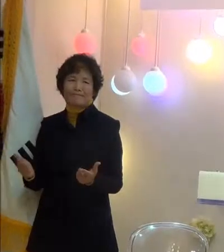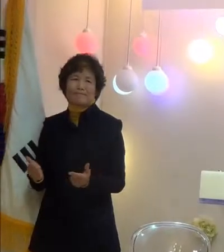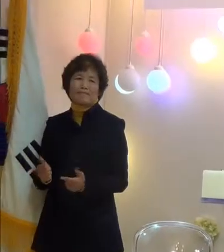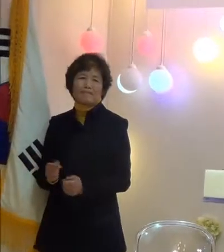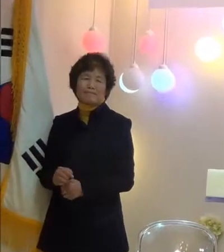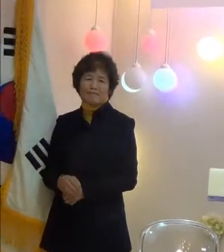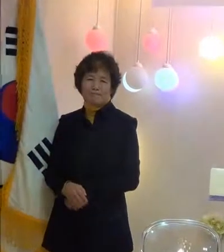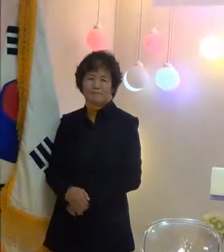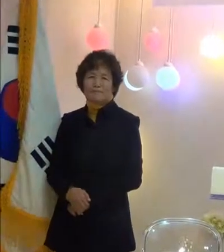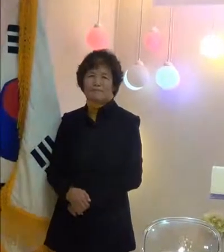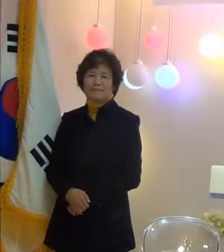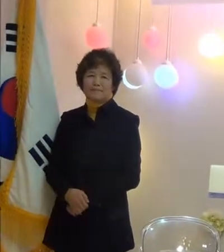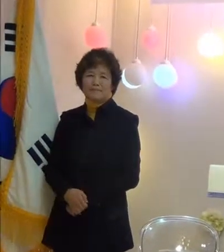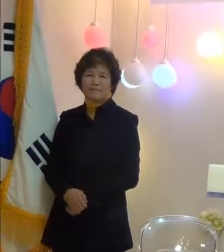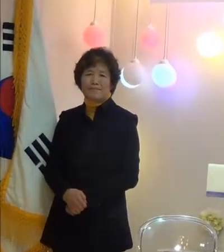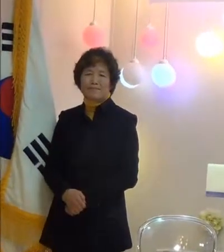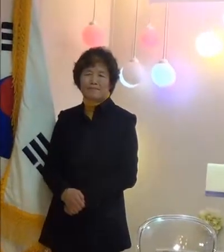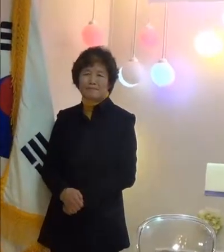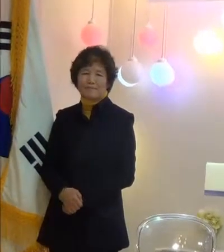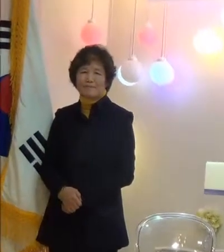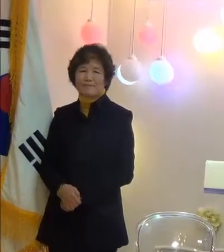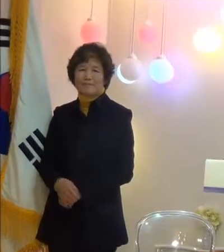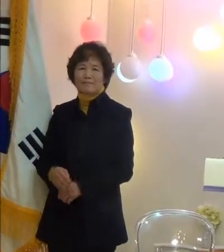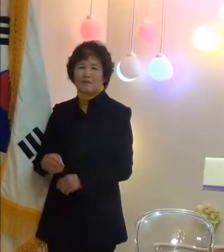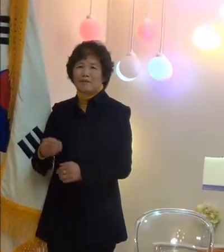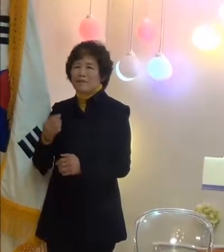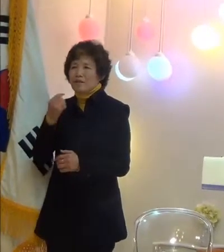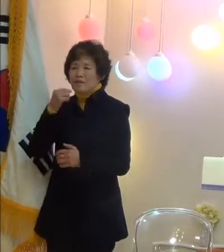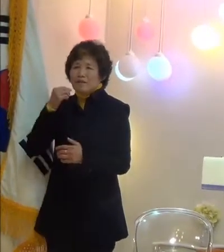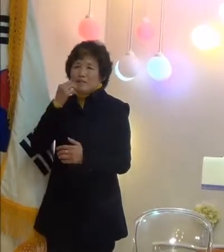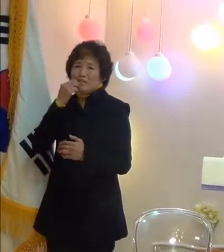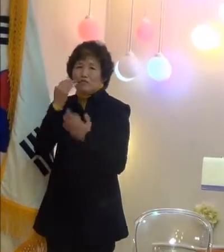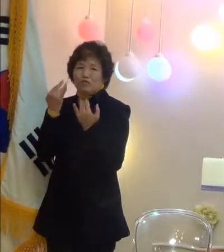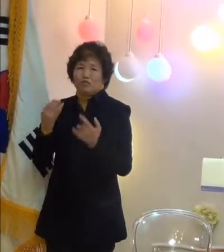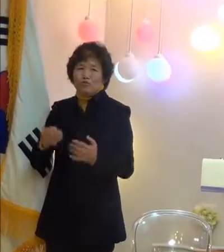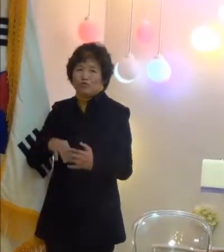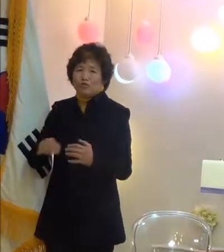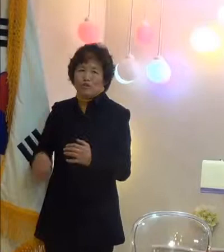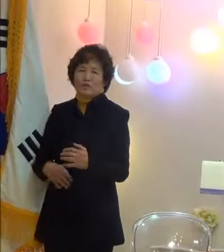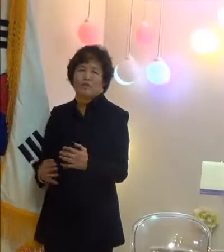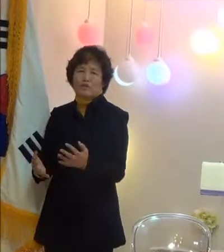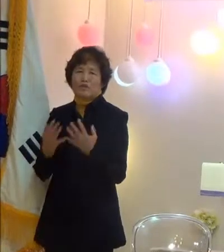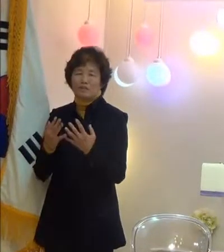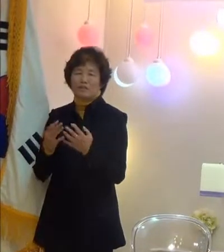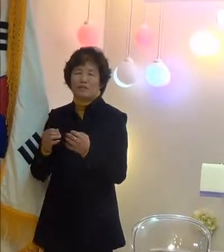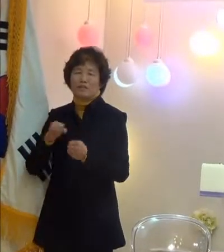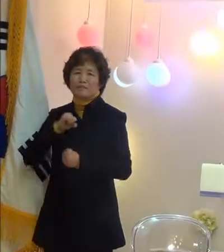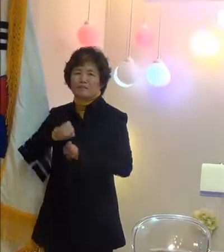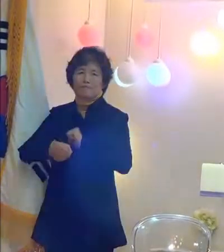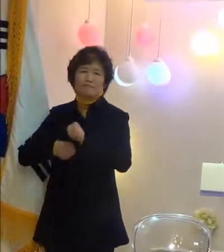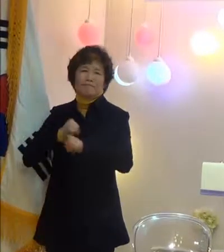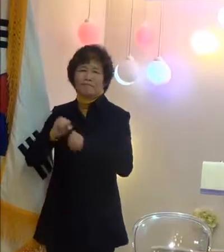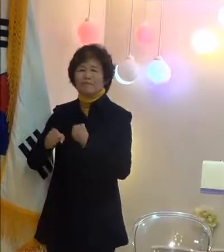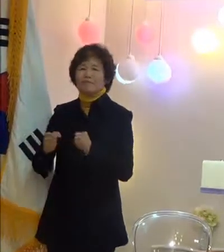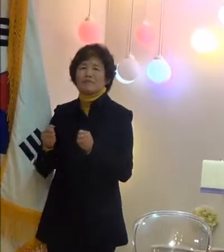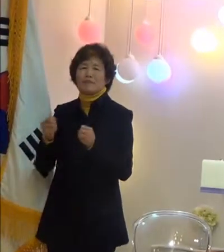눈 속에 갇힌 야생조들과 짐승들을 위해